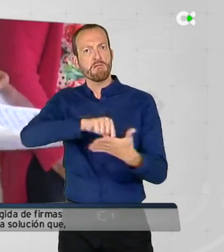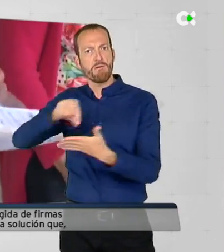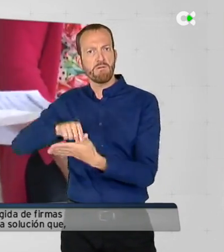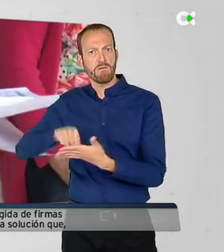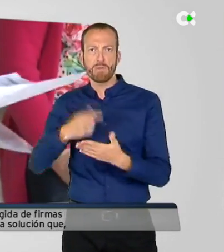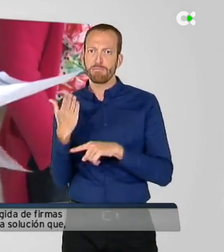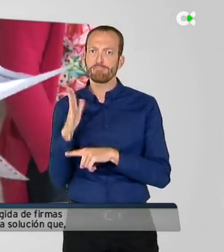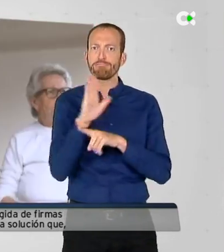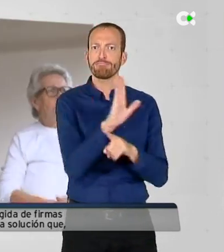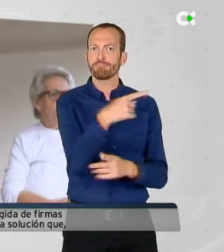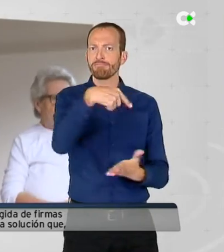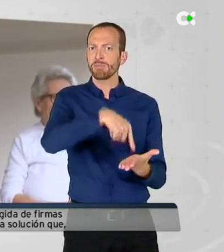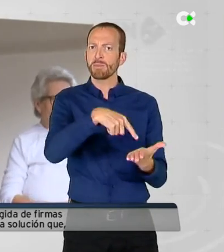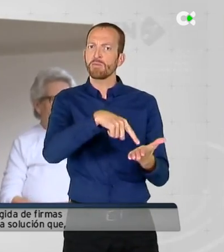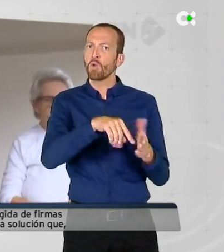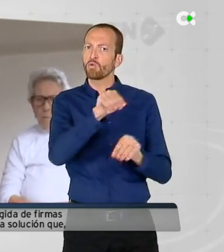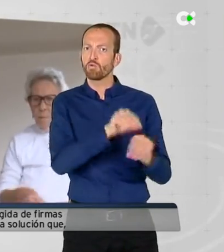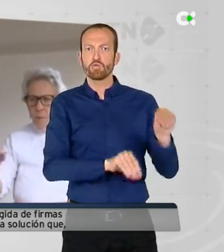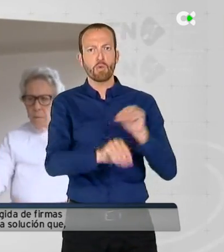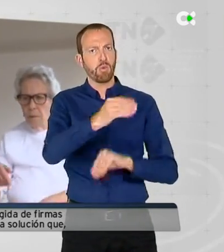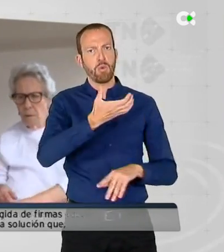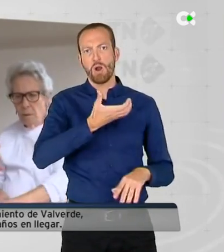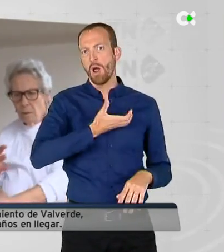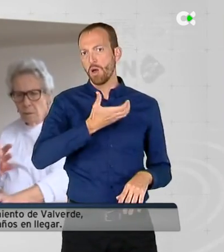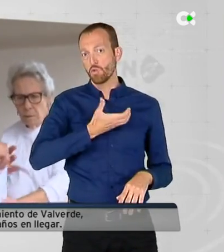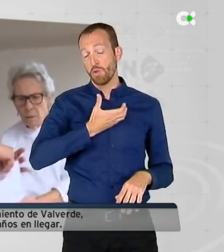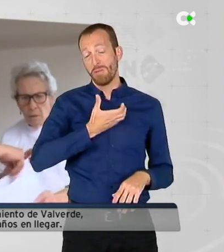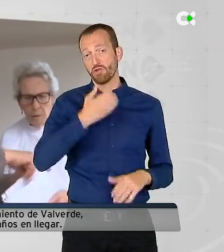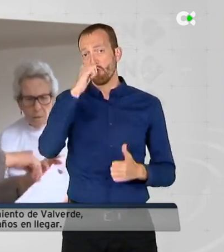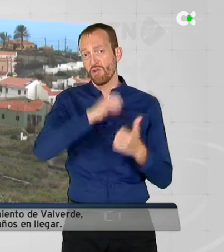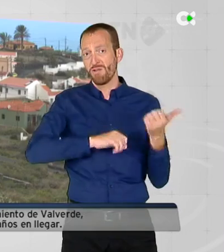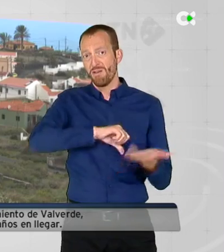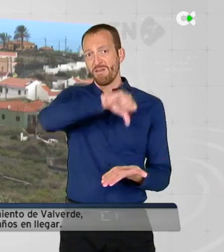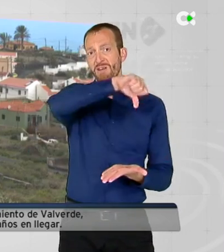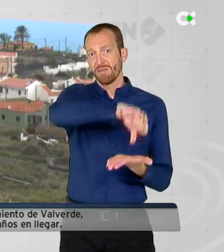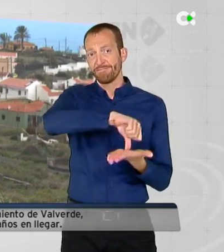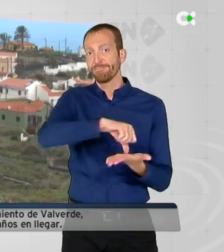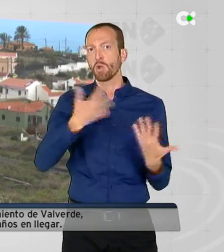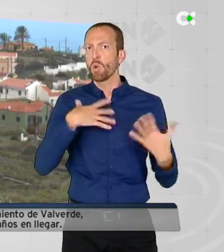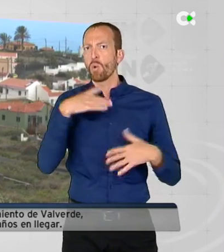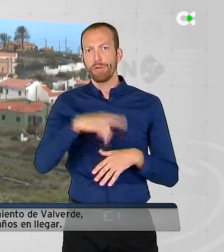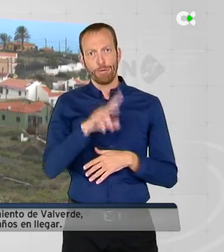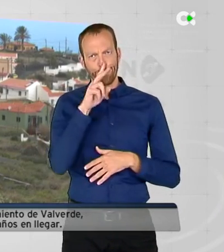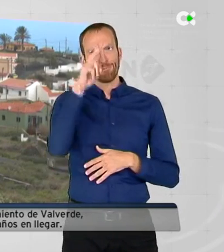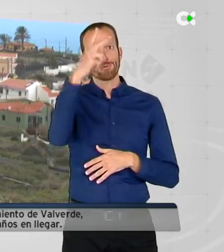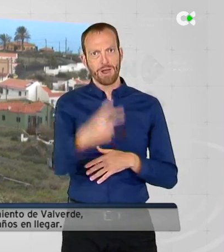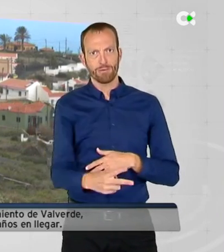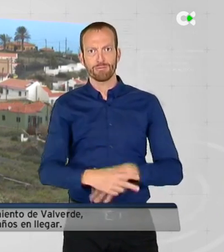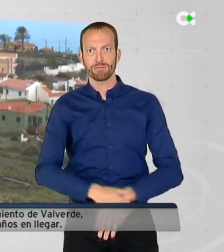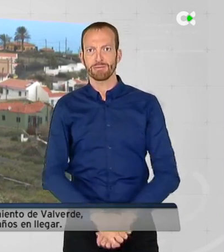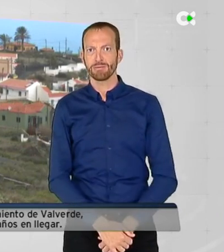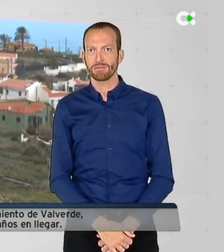con una recogida de firmas para exigir una solución que, según el Ayuntamiento de Valverde, tardará dos años en llegar.